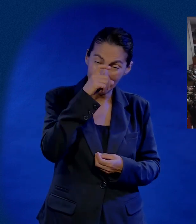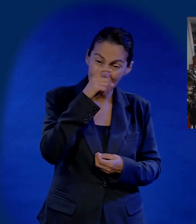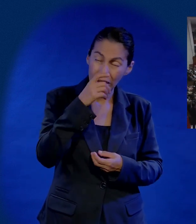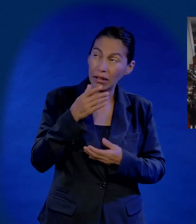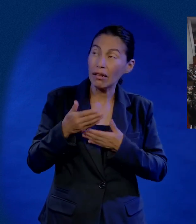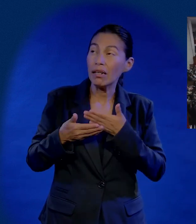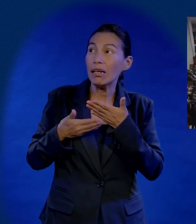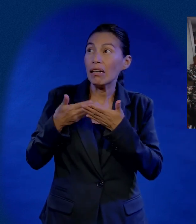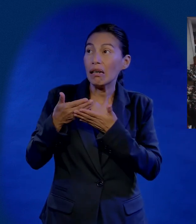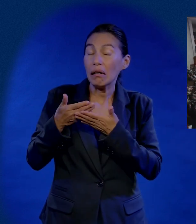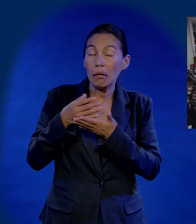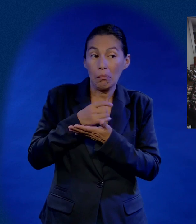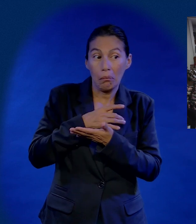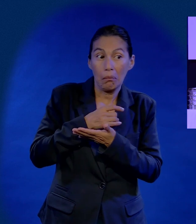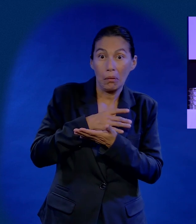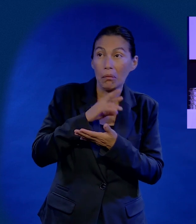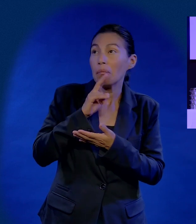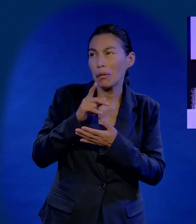pesar,